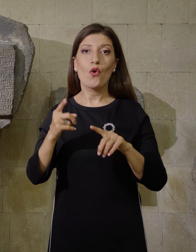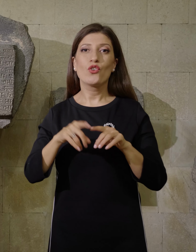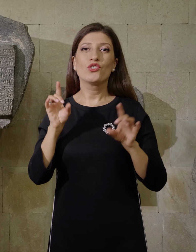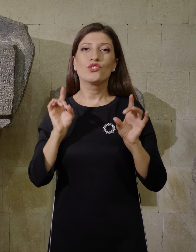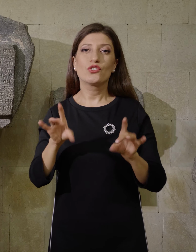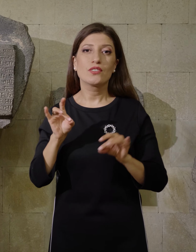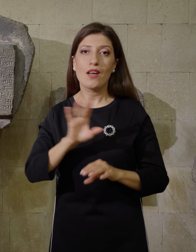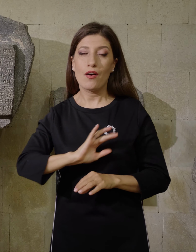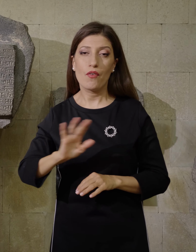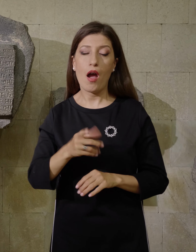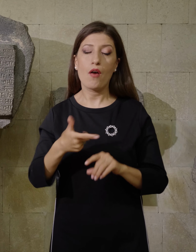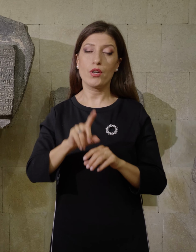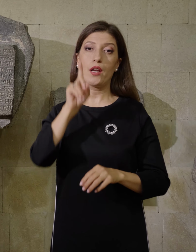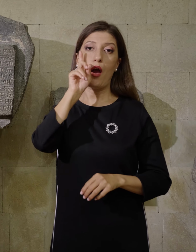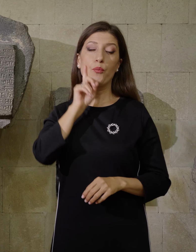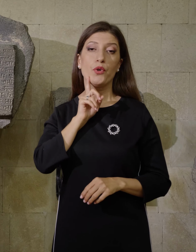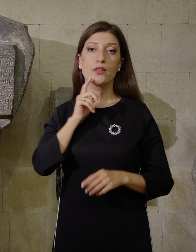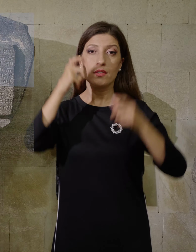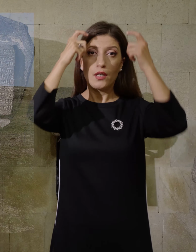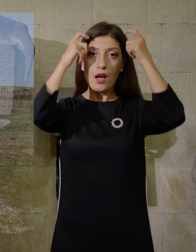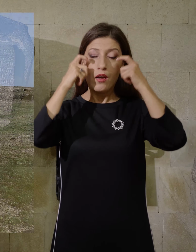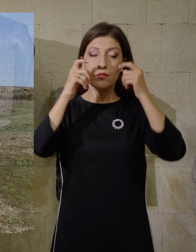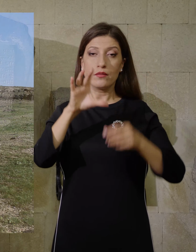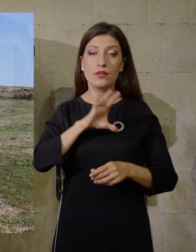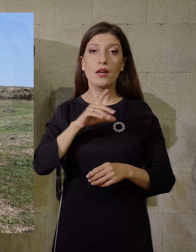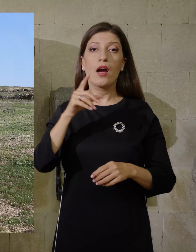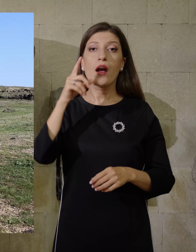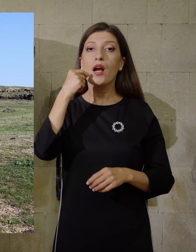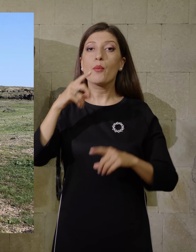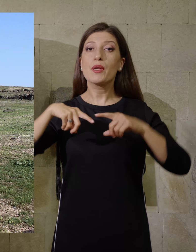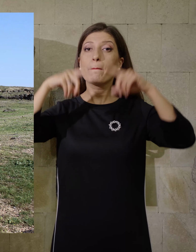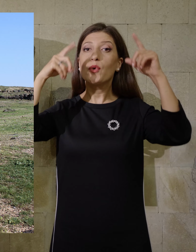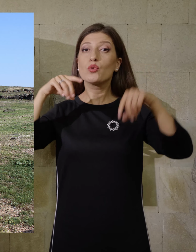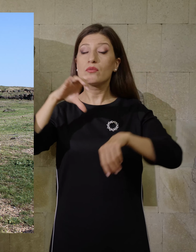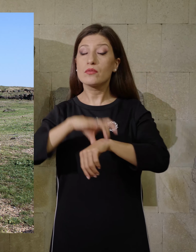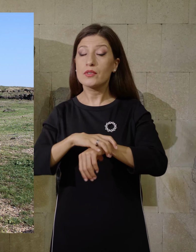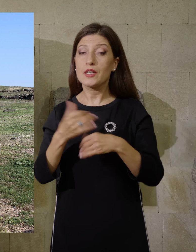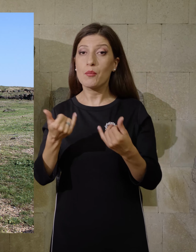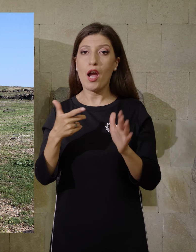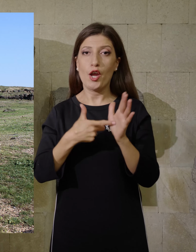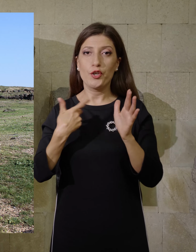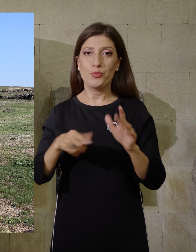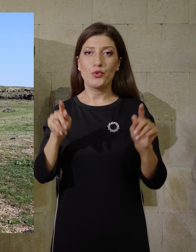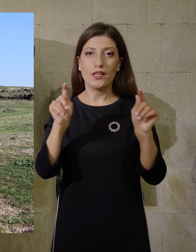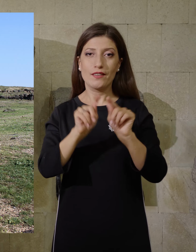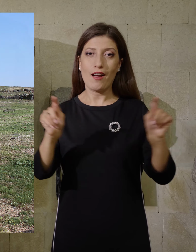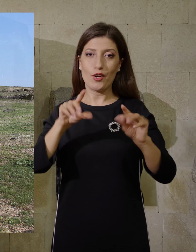ավելի հարմար լիներ։ Սաղավարտը գտնվել է Կարմիր բլուրից և այժմ ցուցադրվում է Էրեբունի թանգարանում։